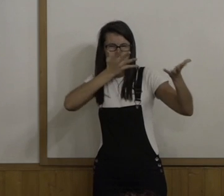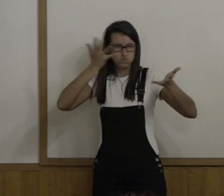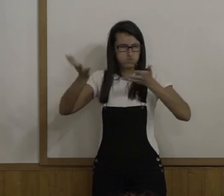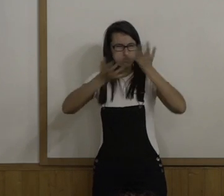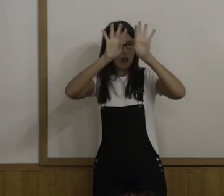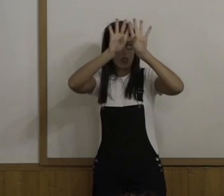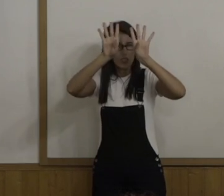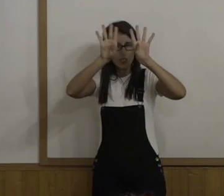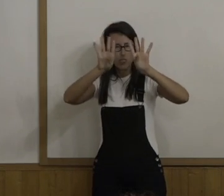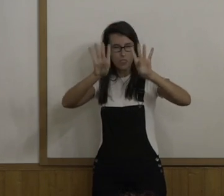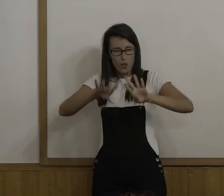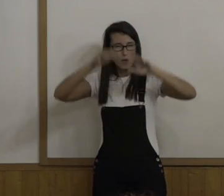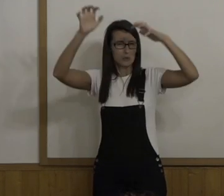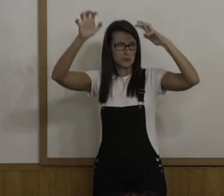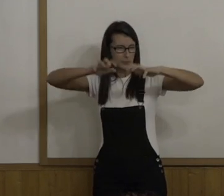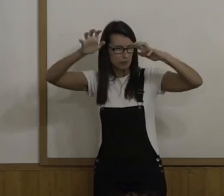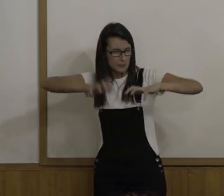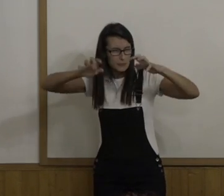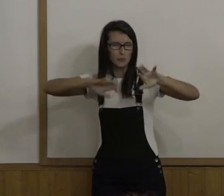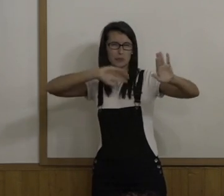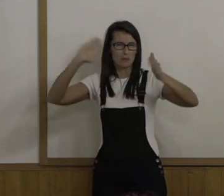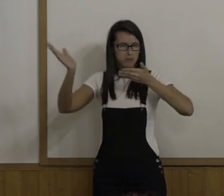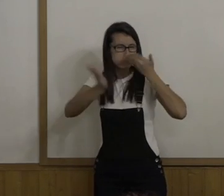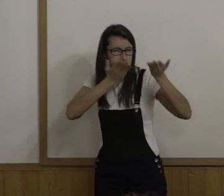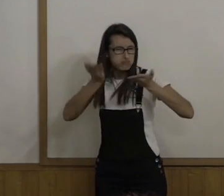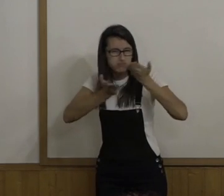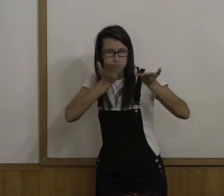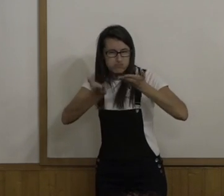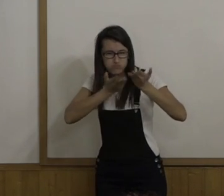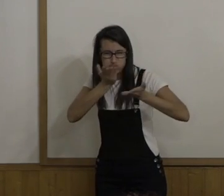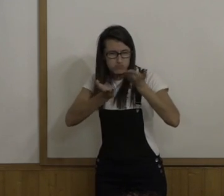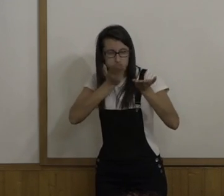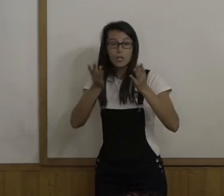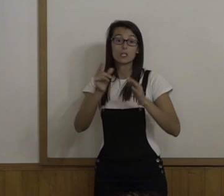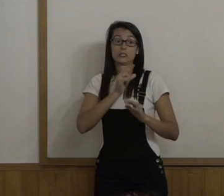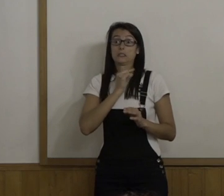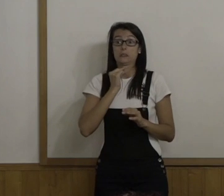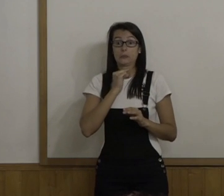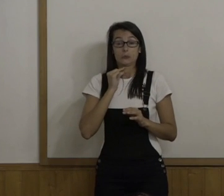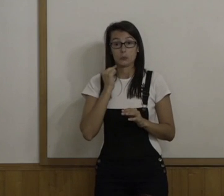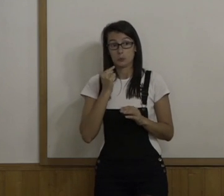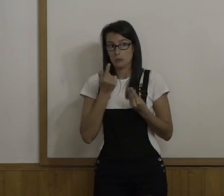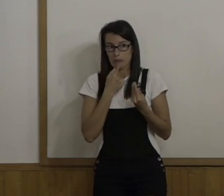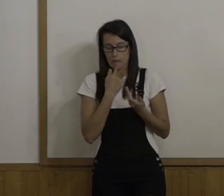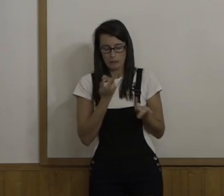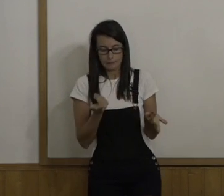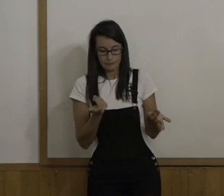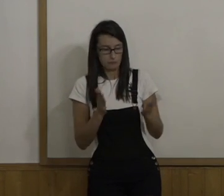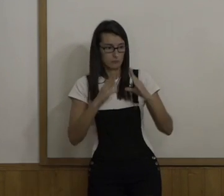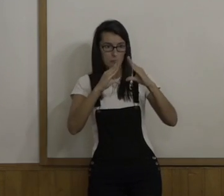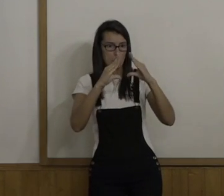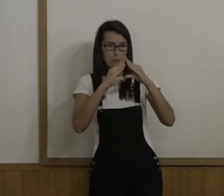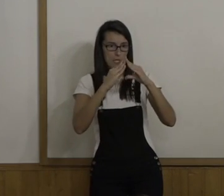de nieve, de agua, de viento, y entonces, pues, bueno, el cura, el sacerdote ya tenía pensado como que no iba a dar la